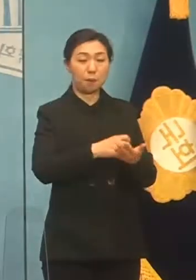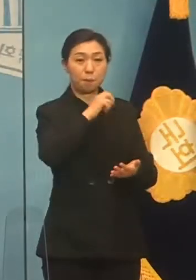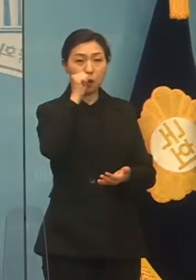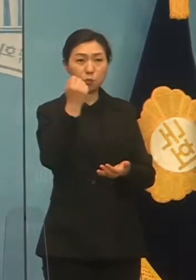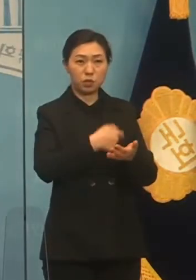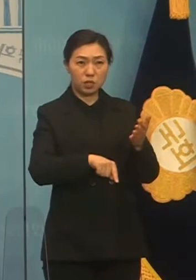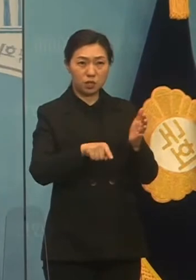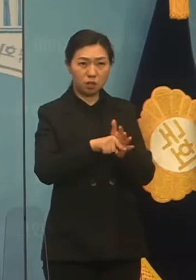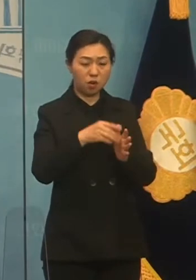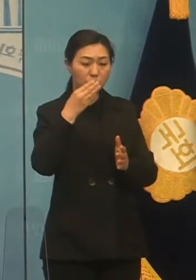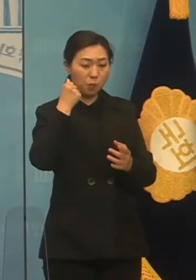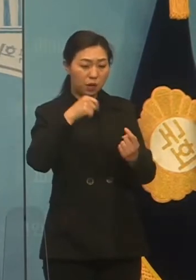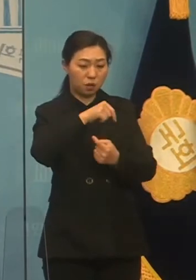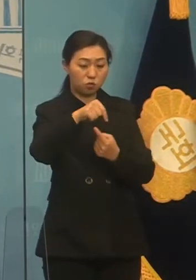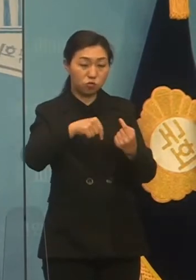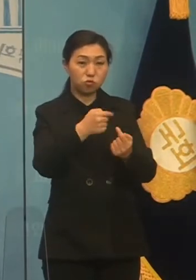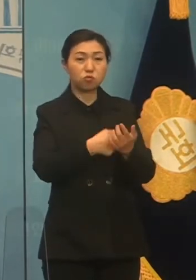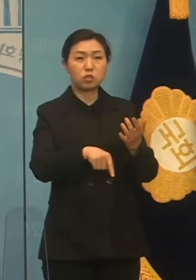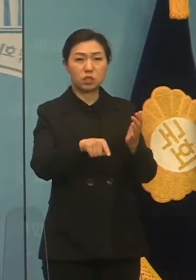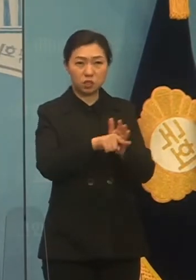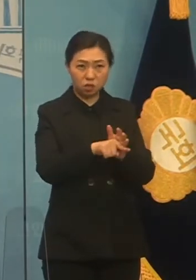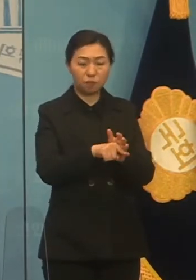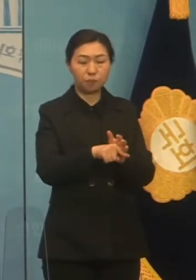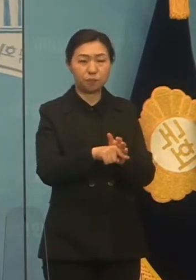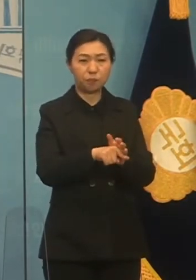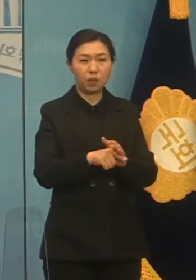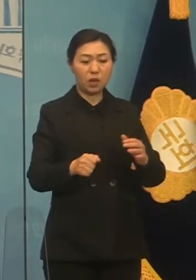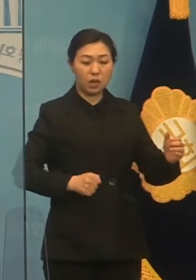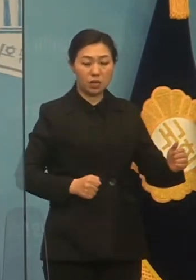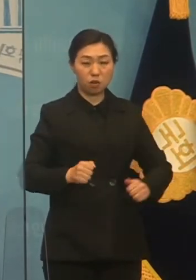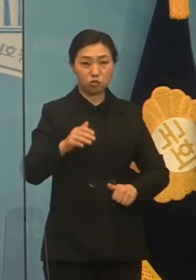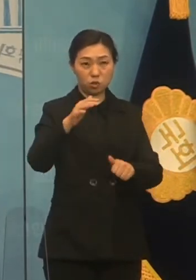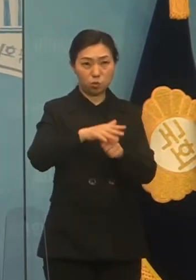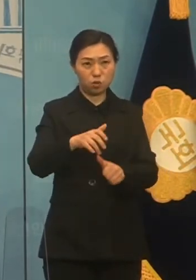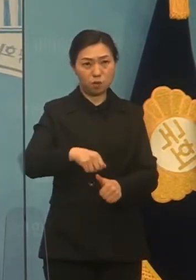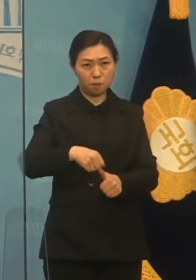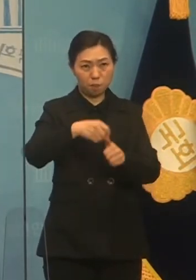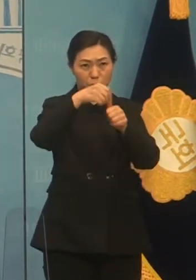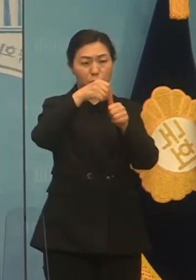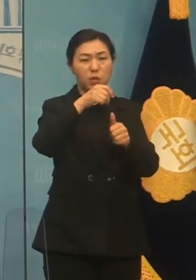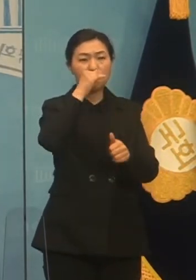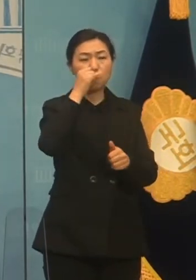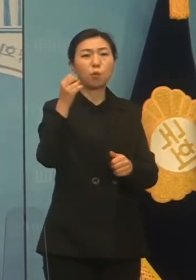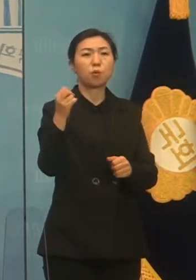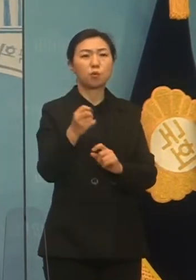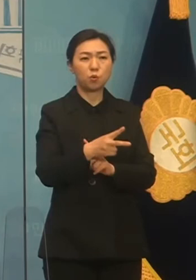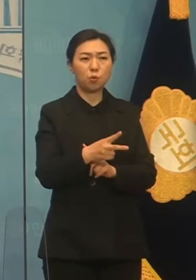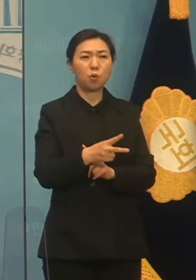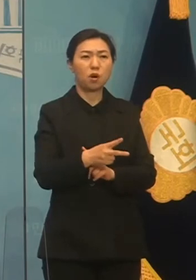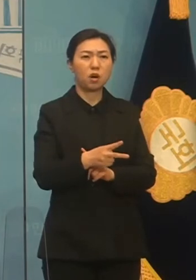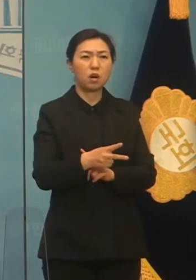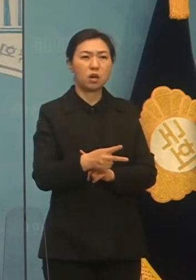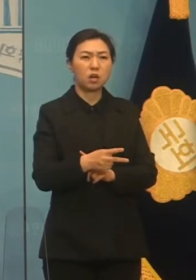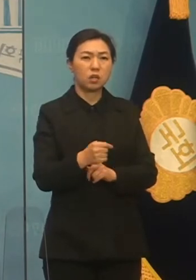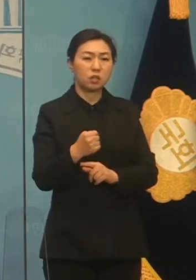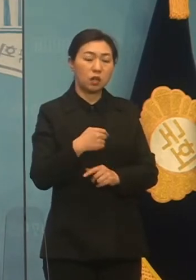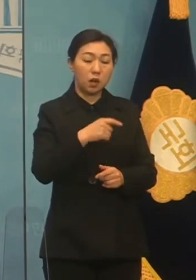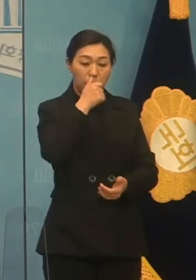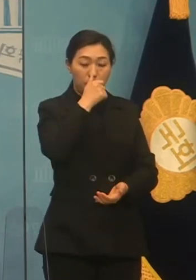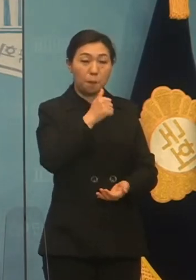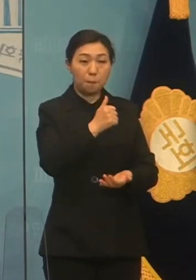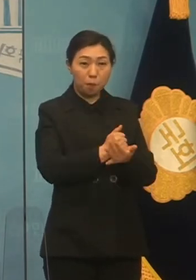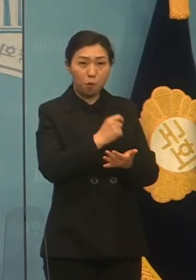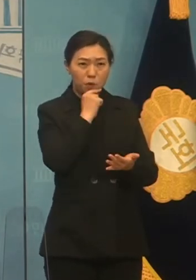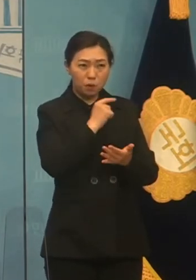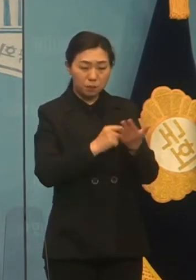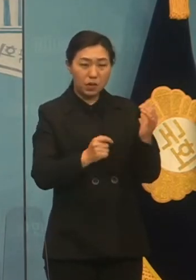통해 개구리 소년 사건을 비롯해서 그동안 범죄 피해자 구조금의 사각지대에 방치되어 있었던 분들을